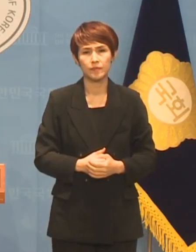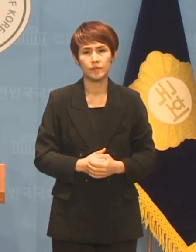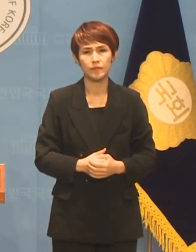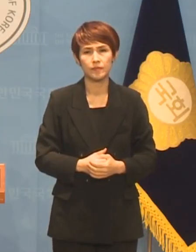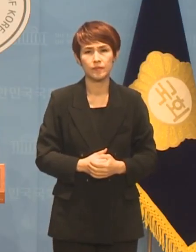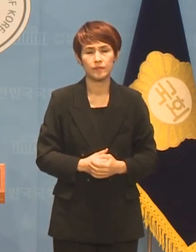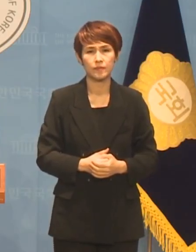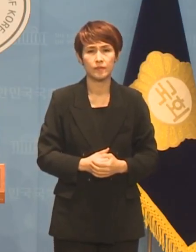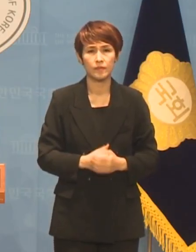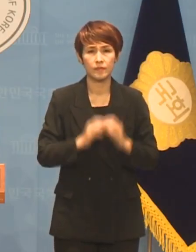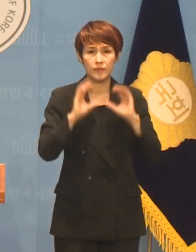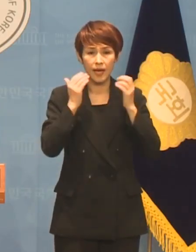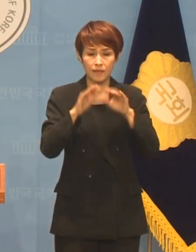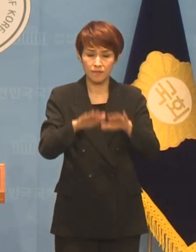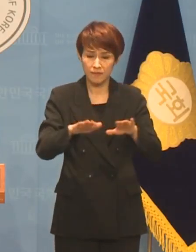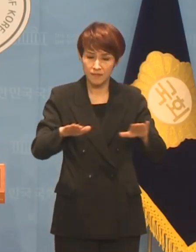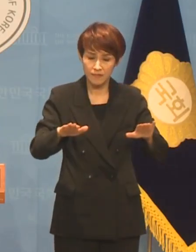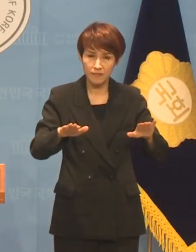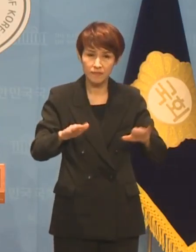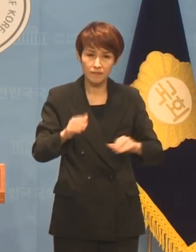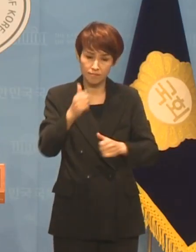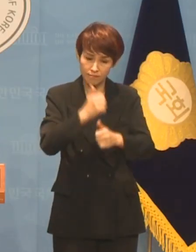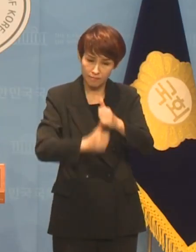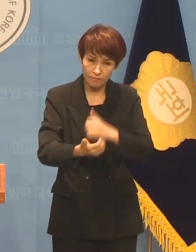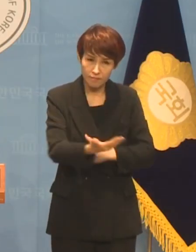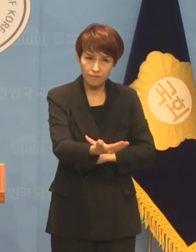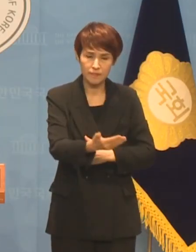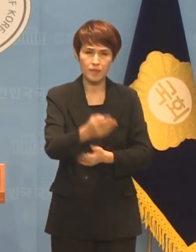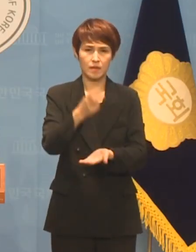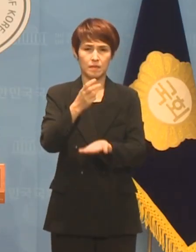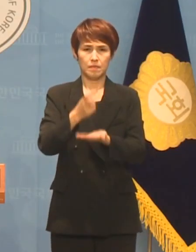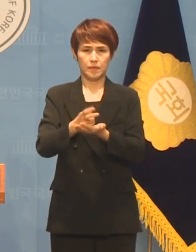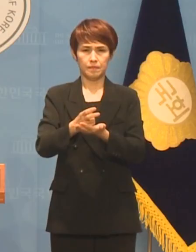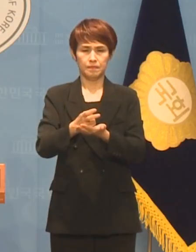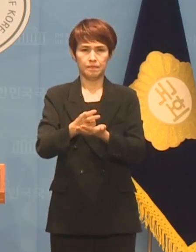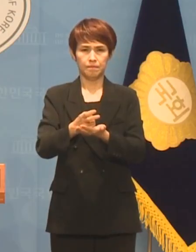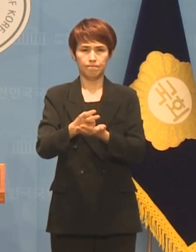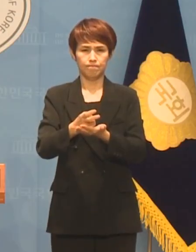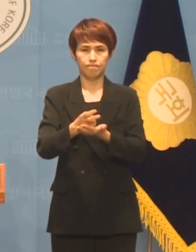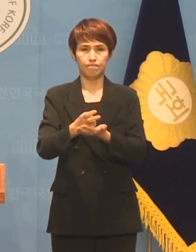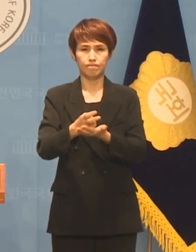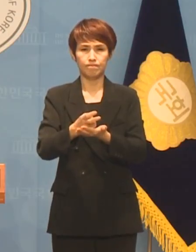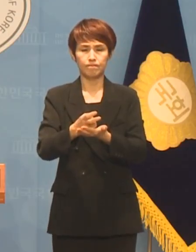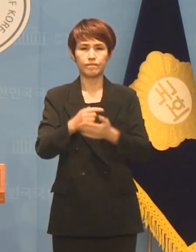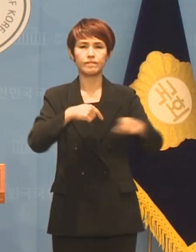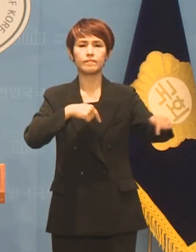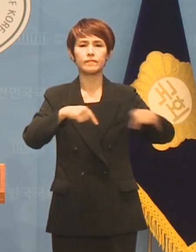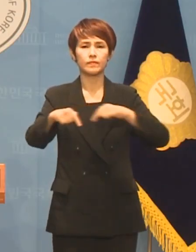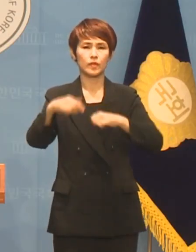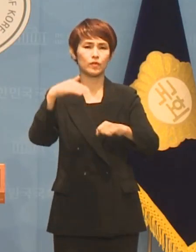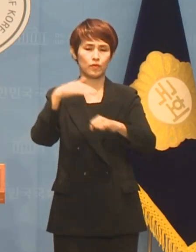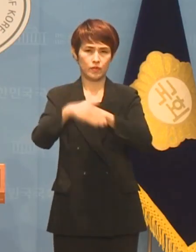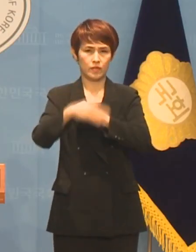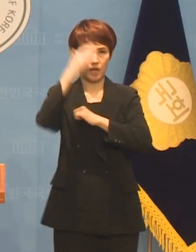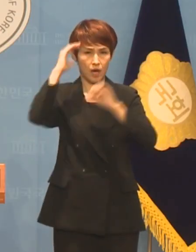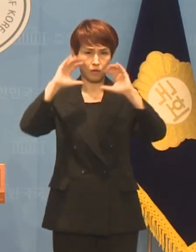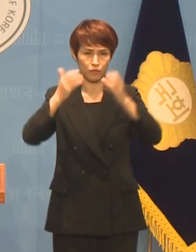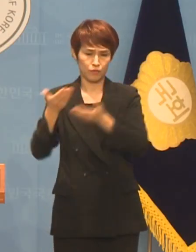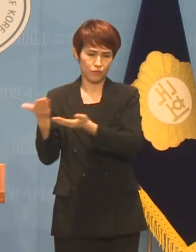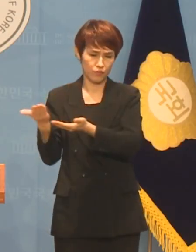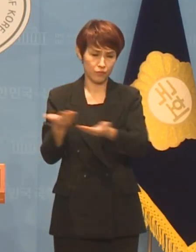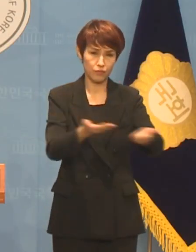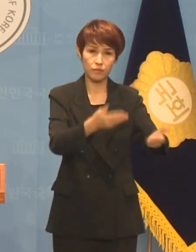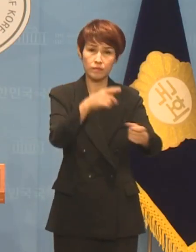우리 아이들에게 추상 같은 법의 엄중함이 살아있는 법치주의 대한민국을 물려주기